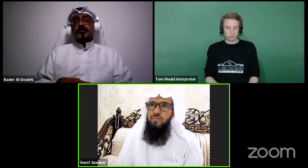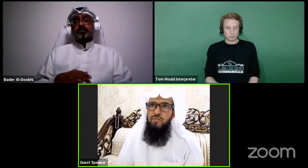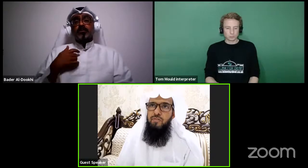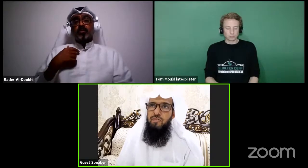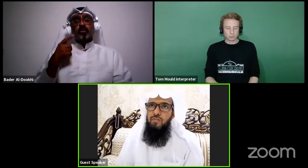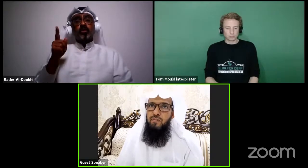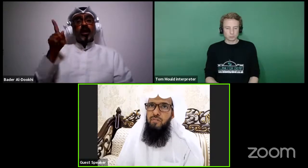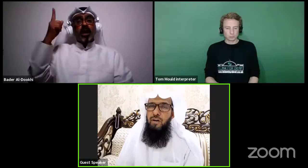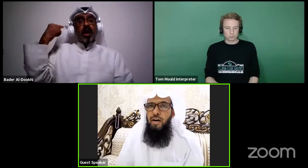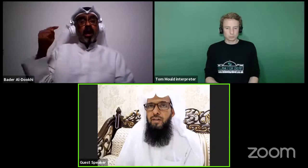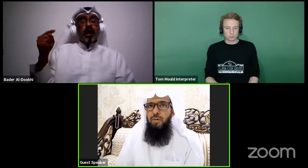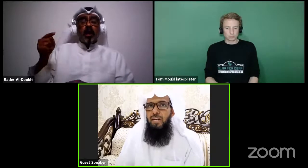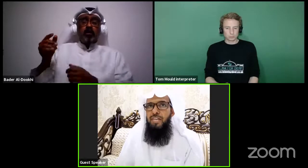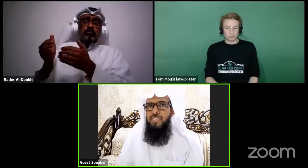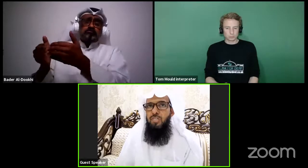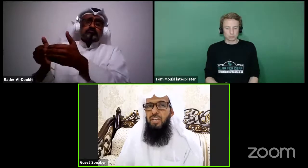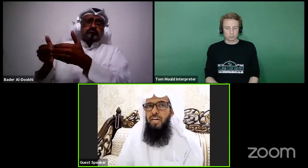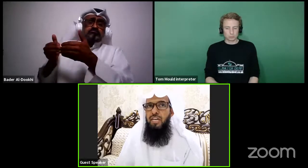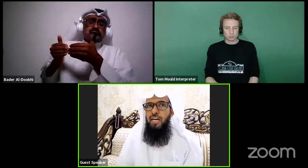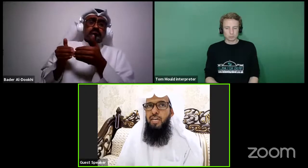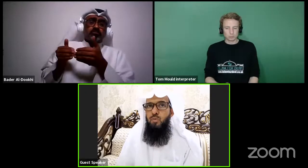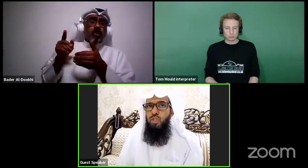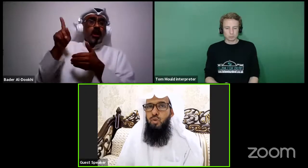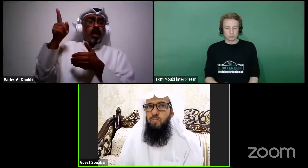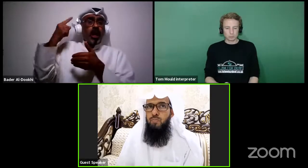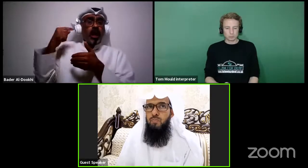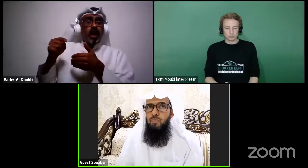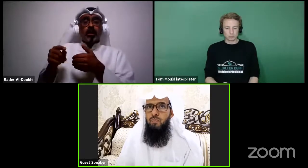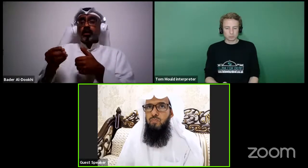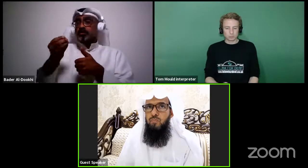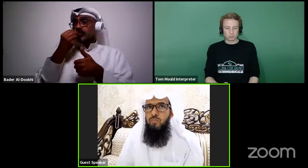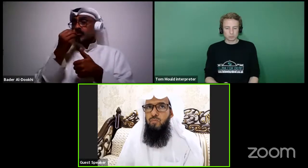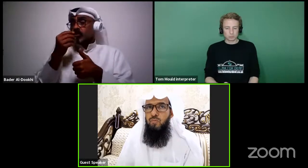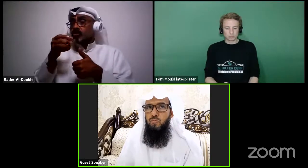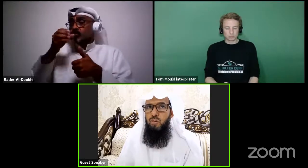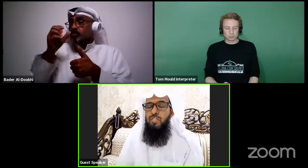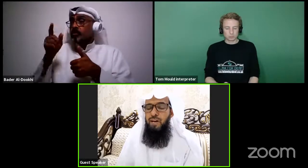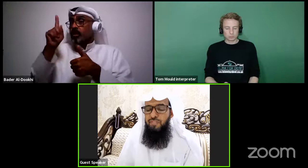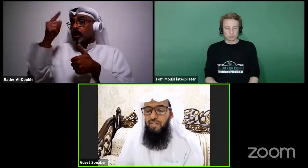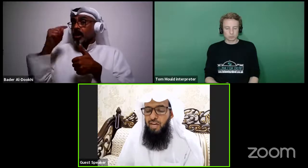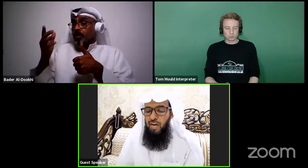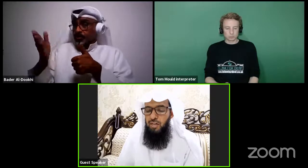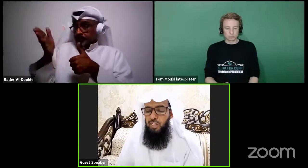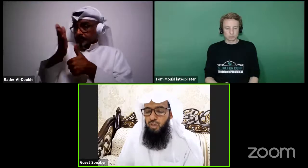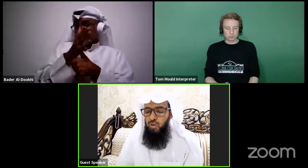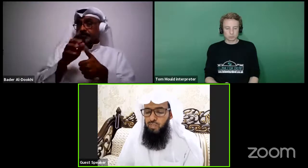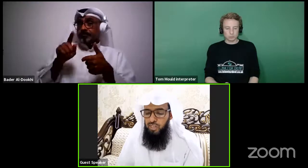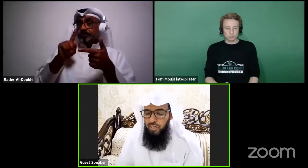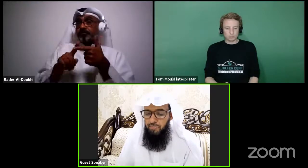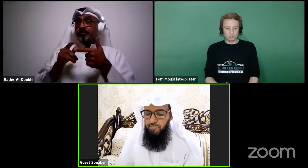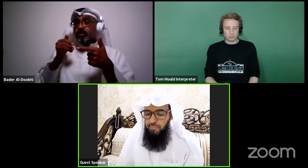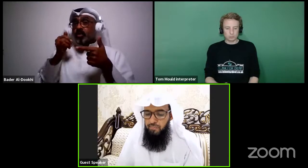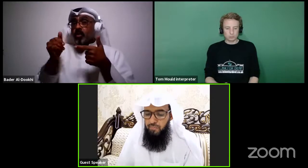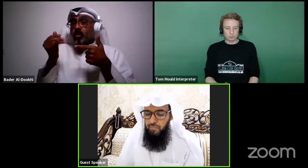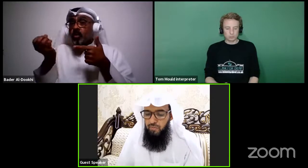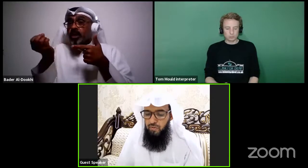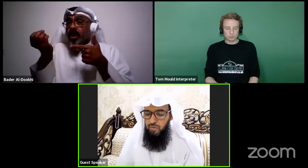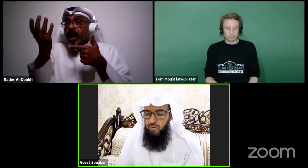المحرمات، حرم الله عز وجل عليه الأكل والشرب والجماع في النهار، يمسك،